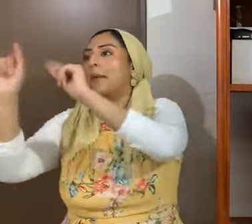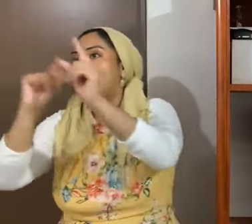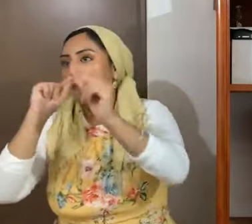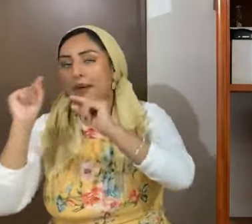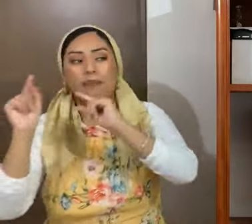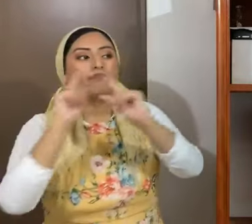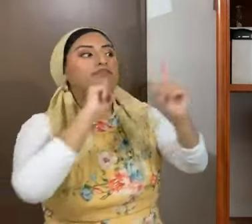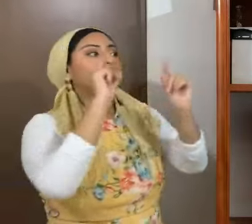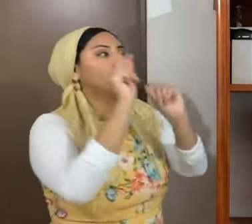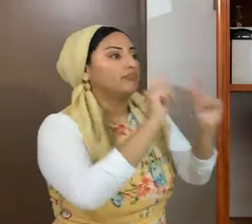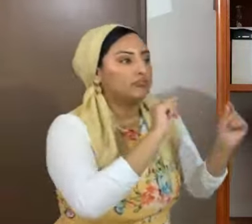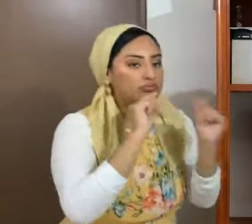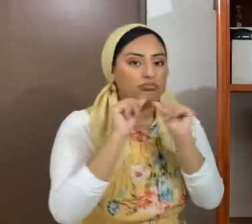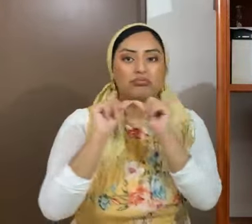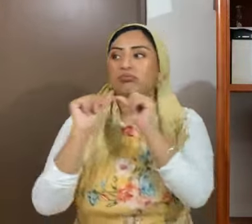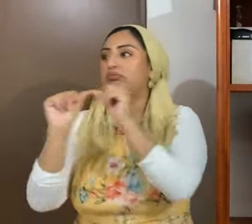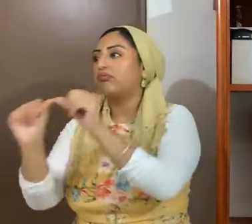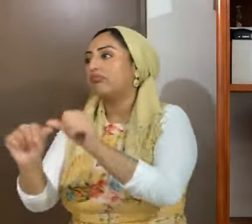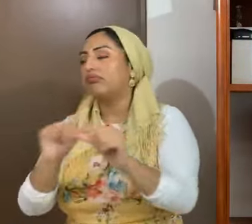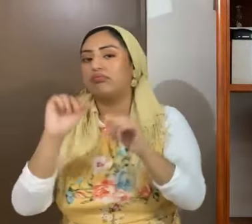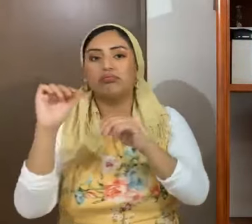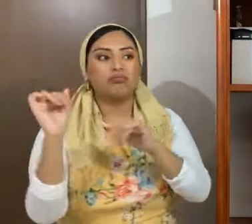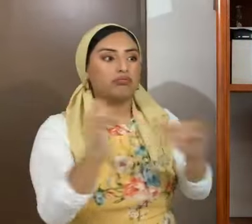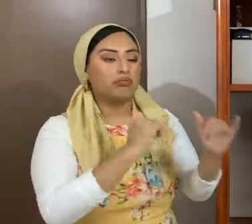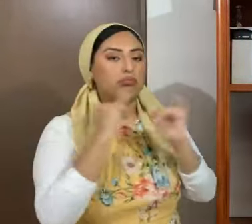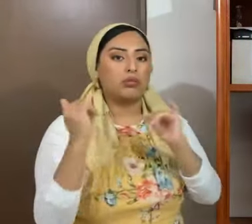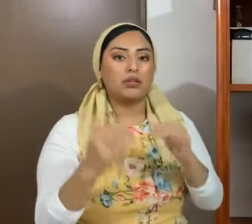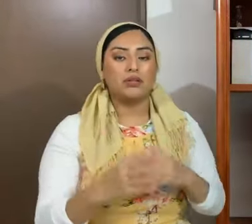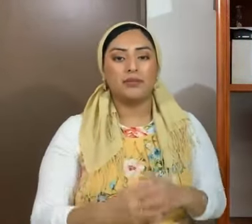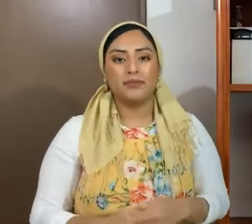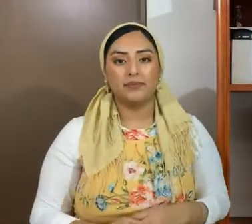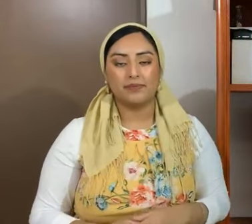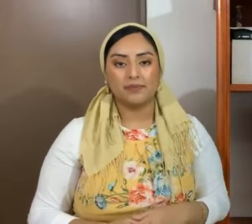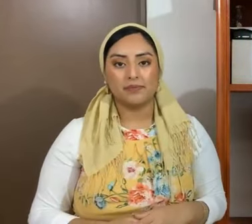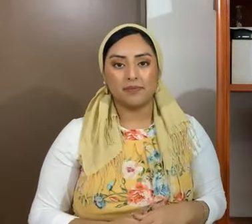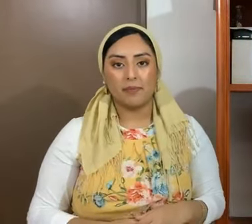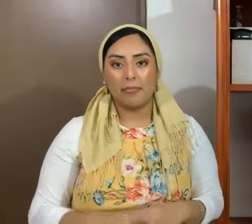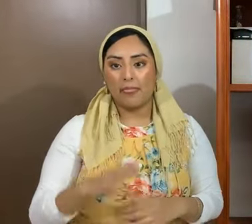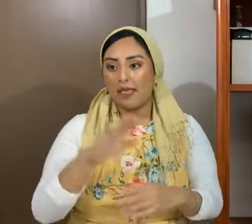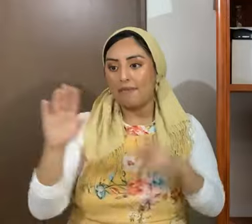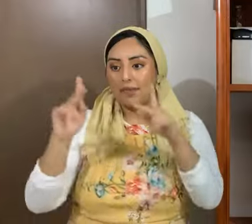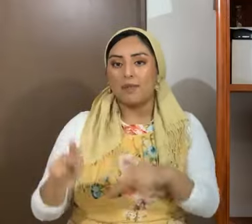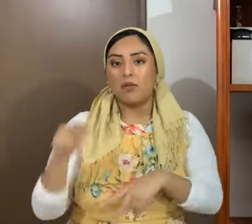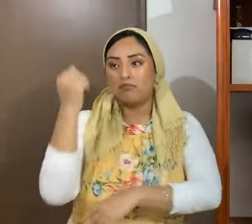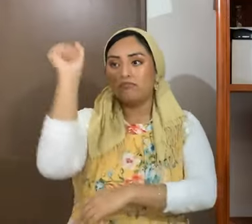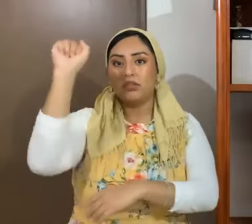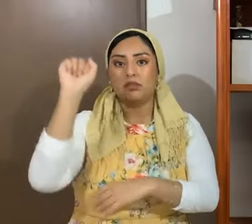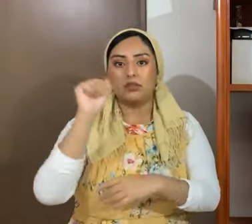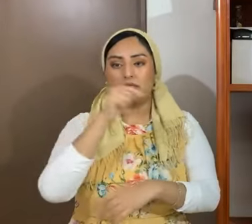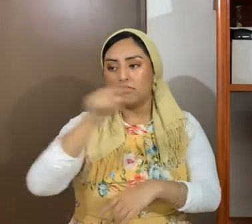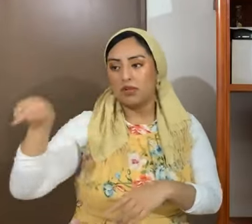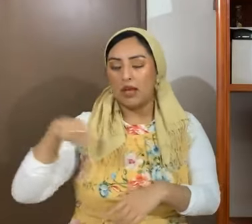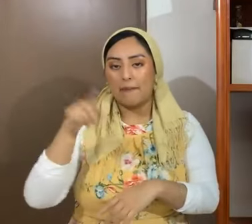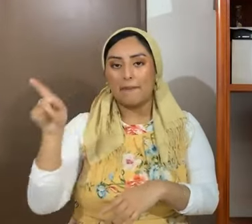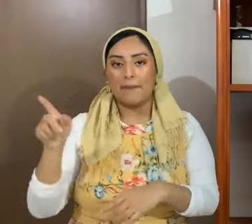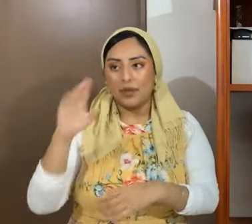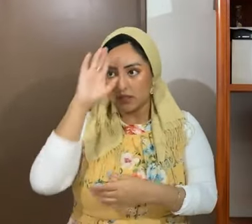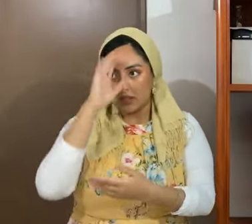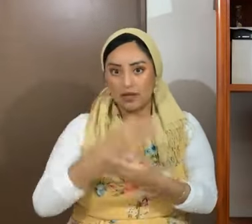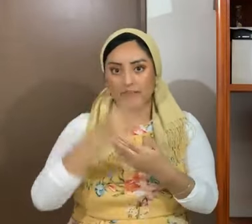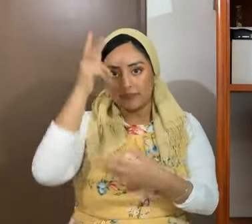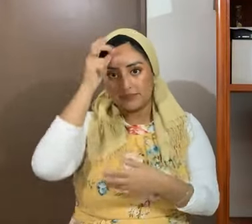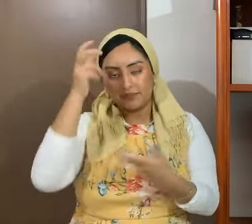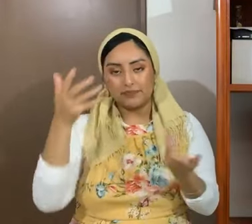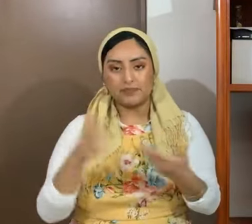cosas de ti y de los otros también cosas malas. Porque así son los rebeldes, los usurpadores, así son los hijos de